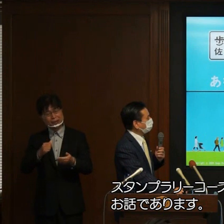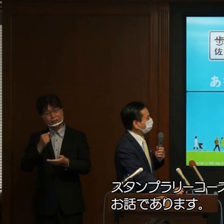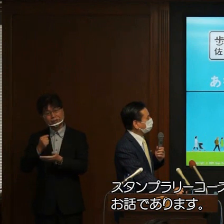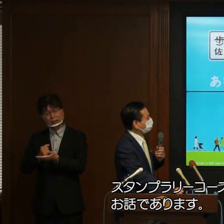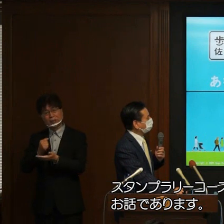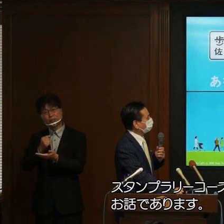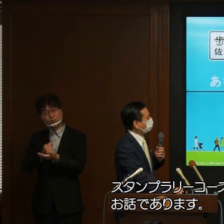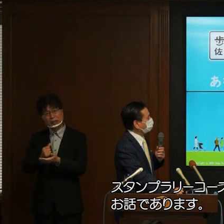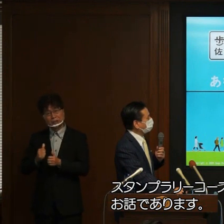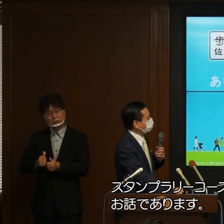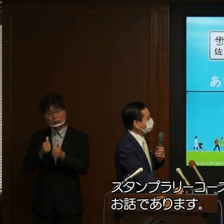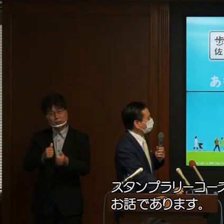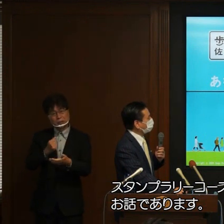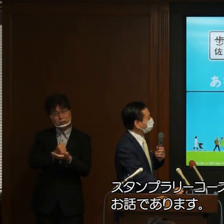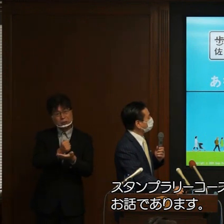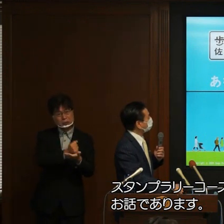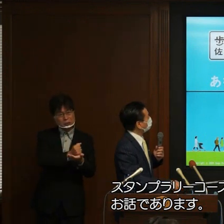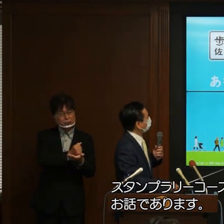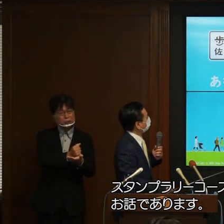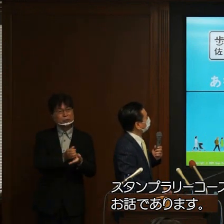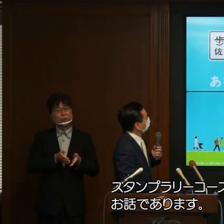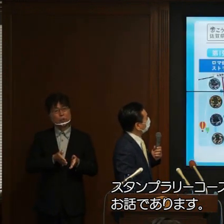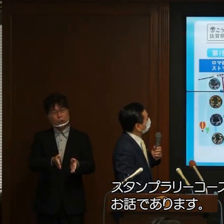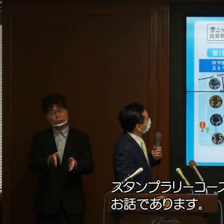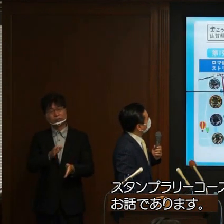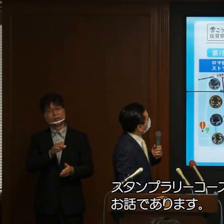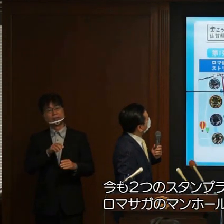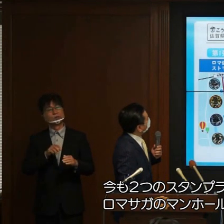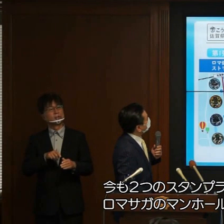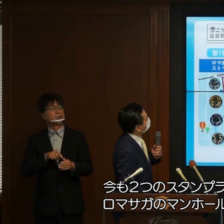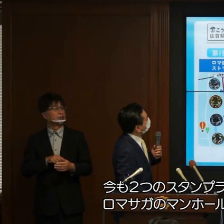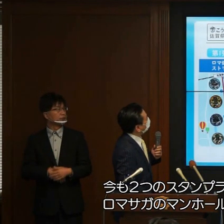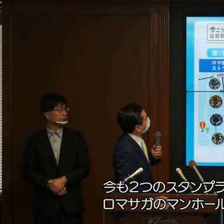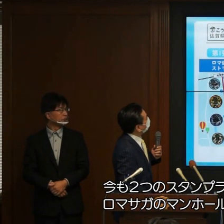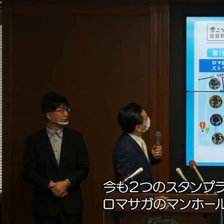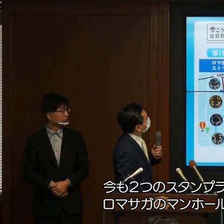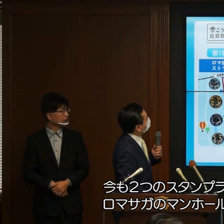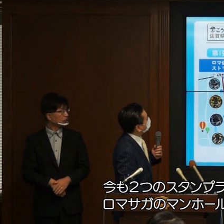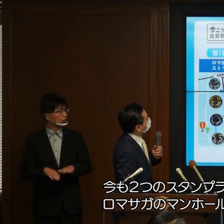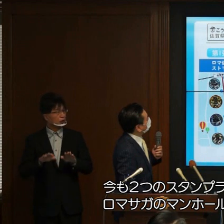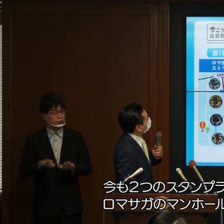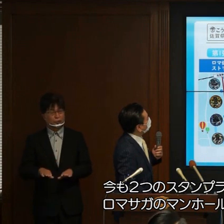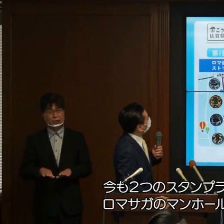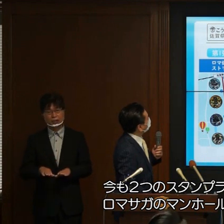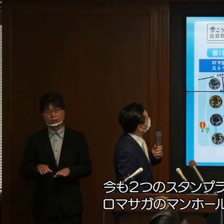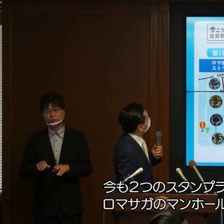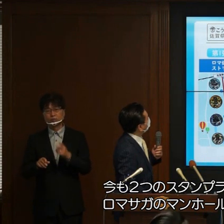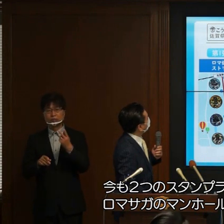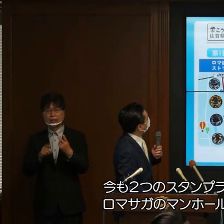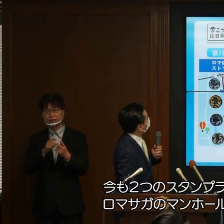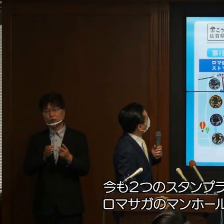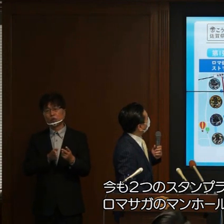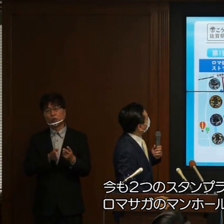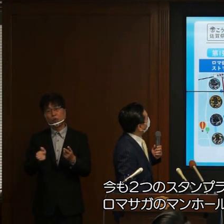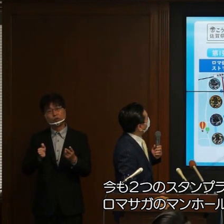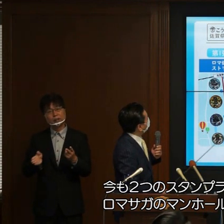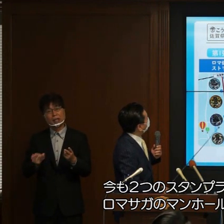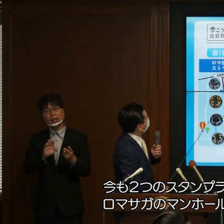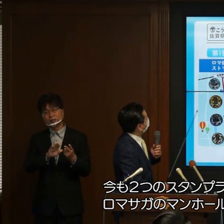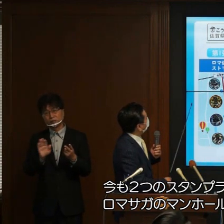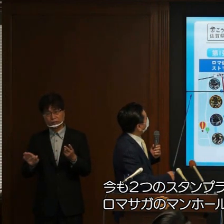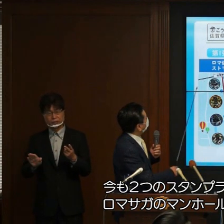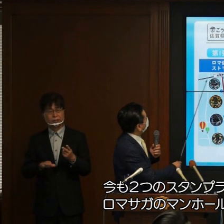ースの登場についてのお話であります。はい、今もですね、2つのスタンプラリーコースがあって、